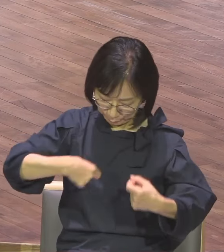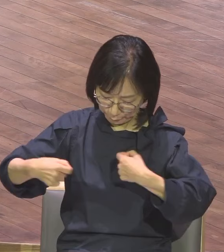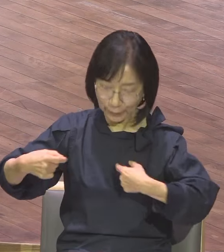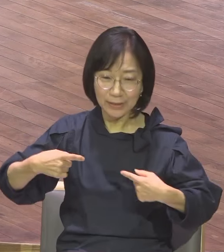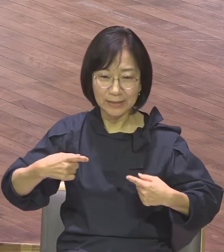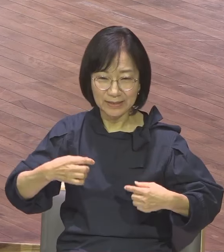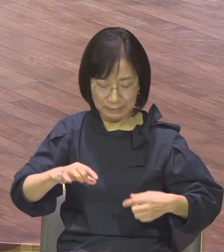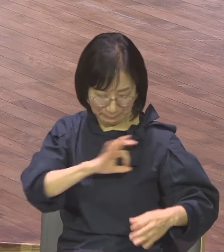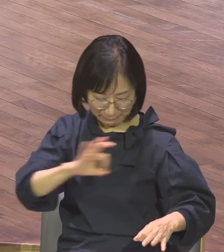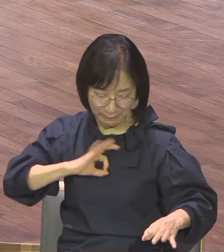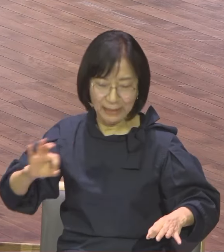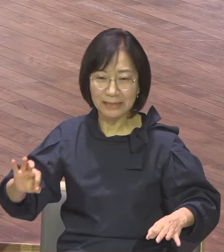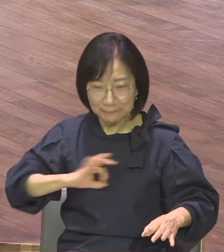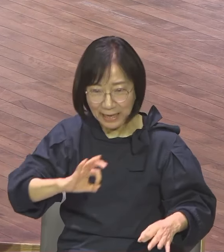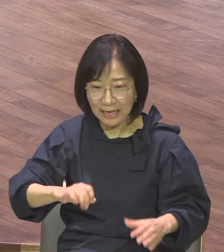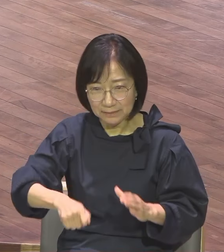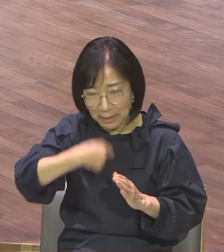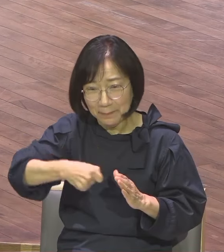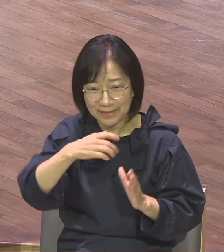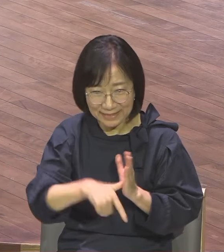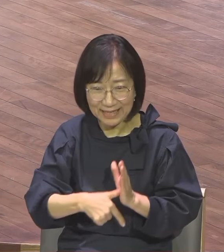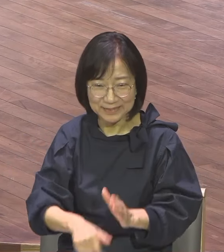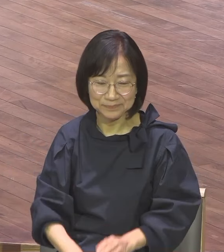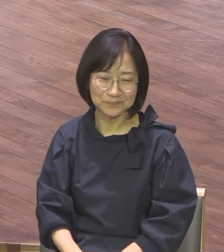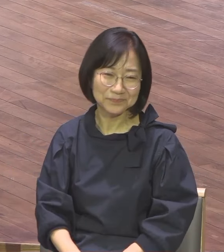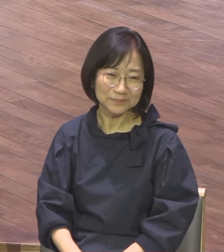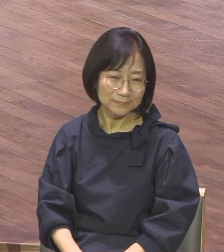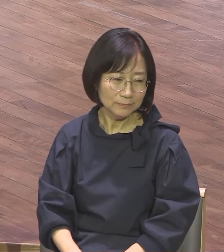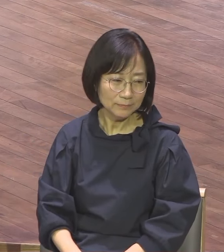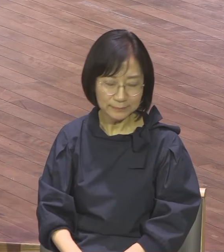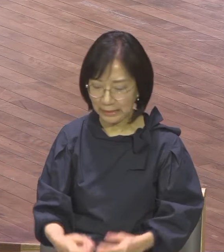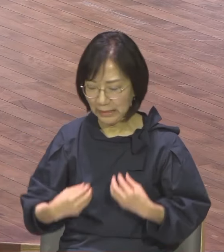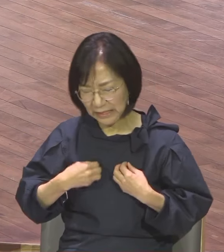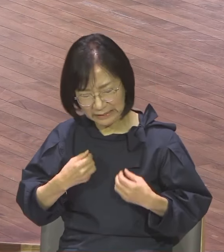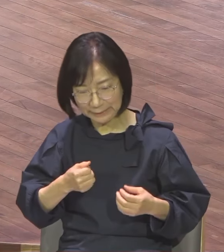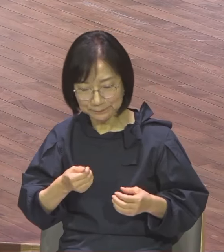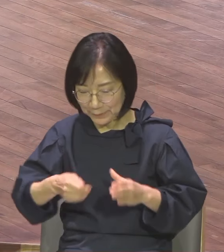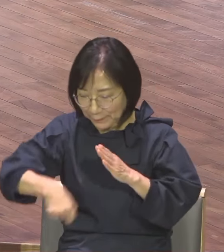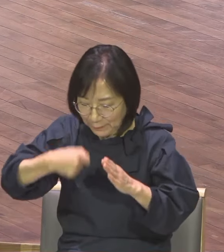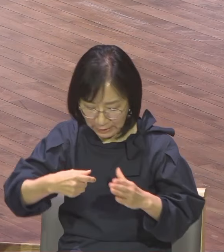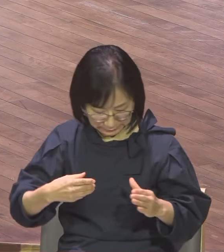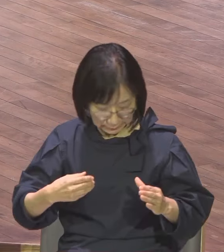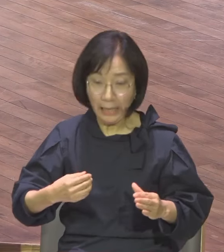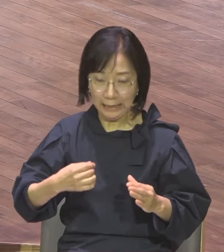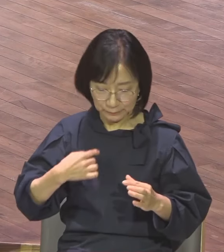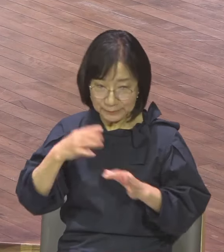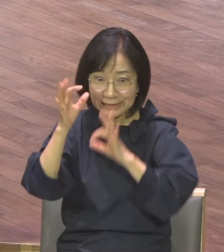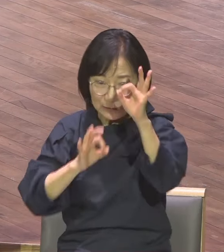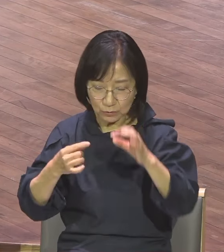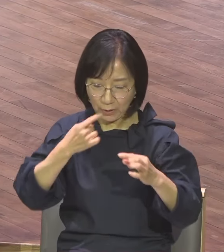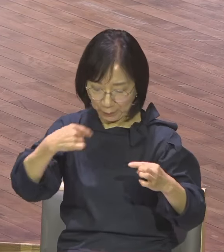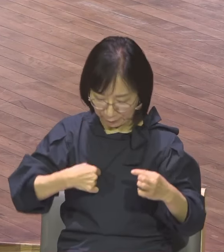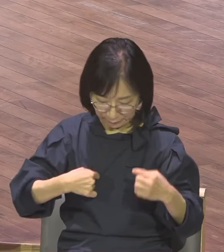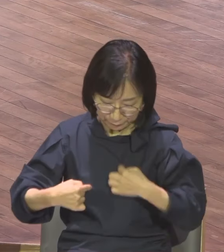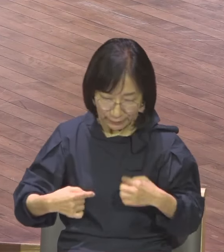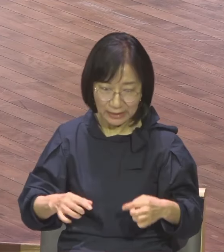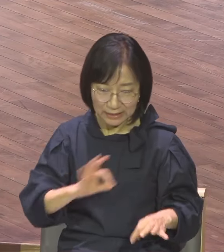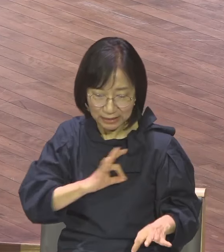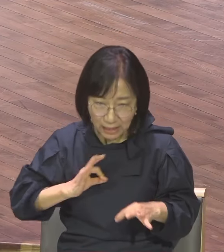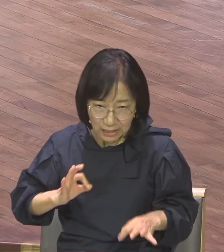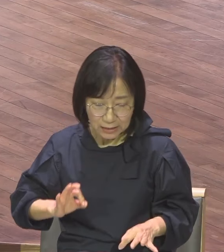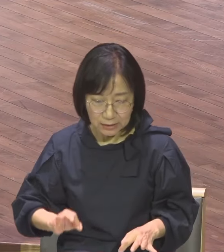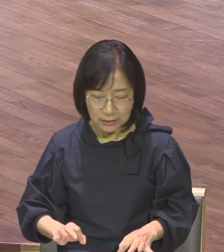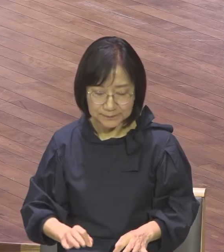삽니다. 뭐 이게 막 흔적 그 윤 목사님 내 말 내 닦아낸다고 정신 없는데 내가 같이 있으면 그 나무 흘리고 막 떨어뜨리고